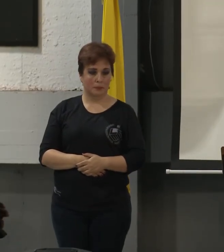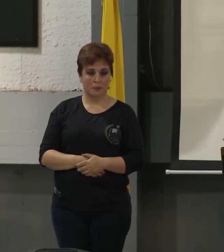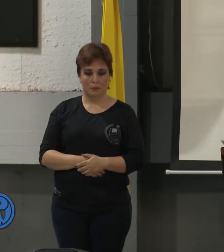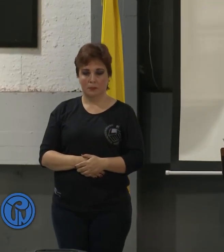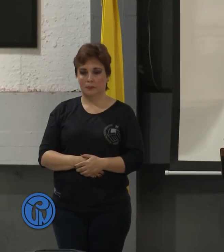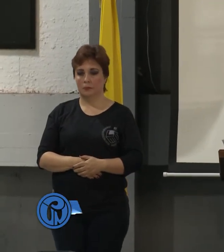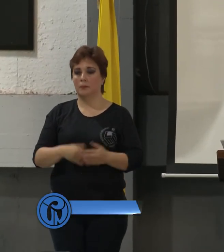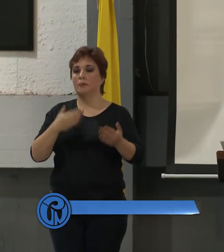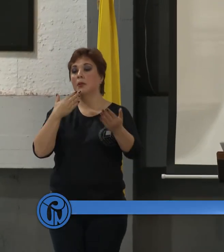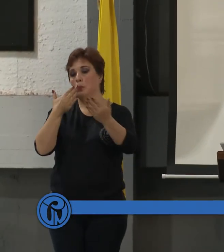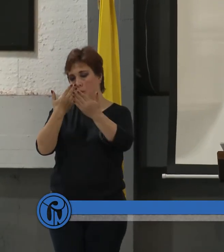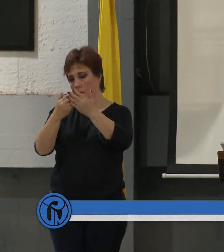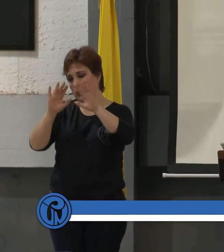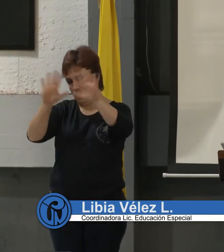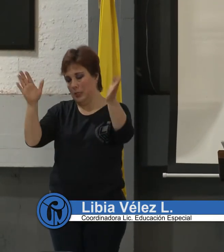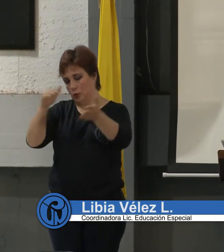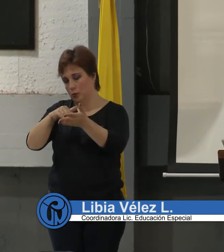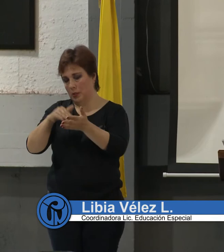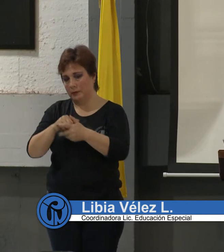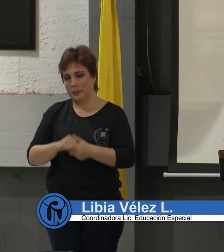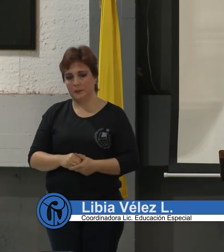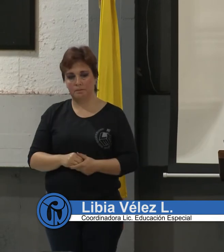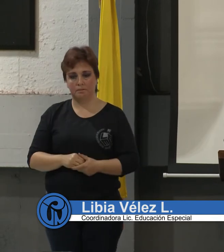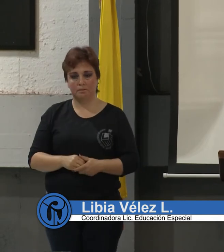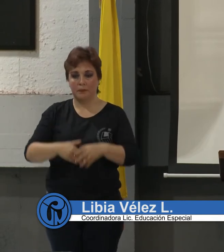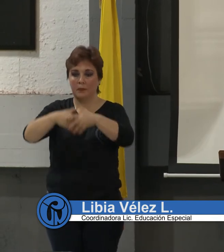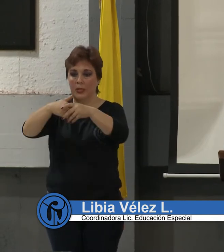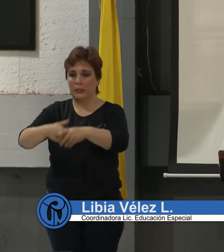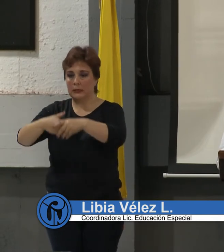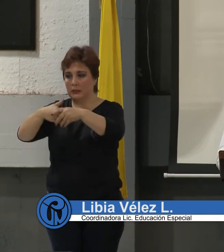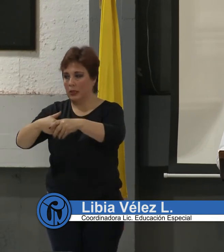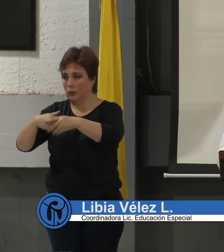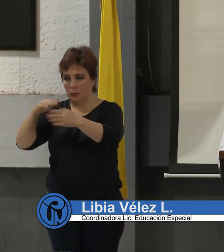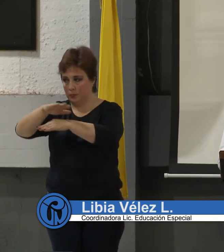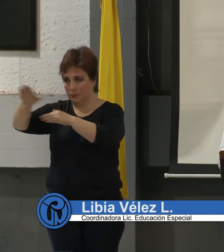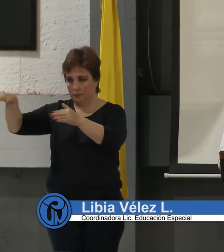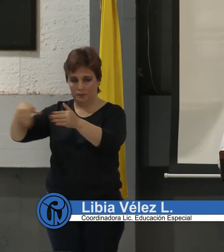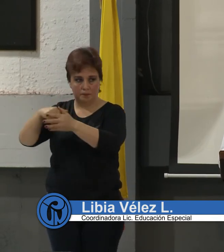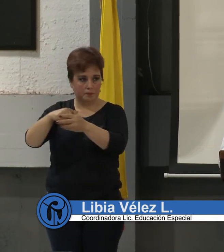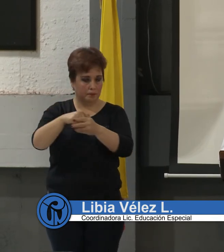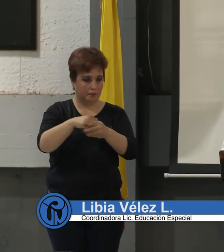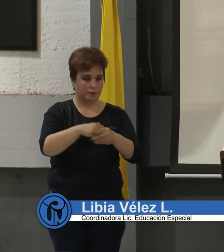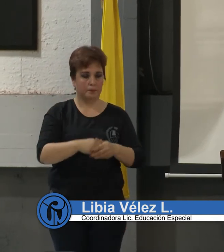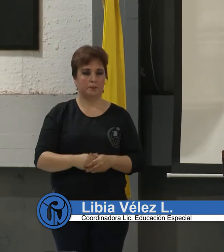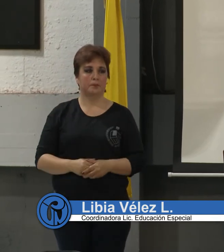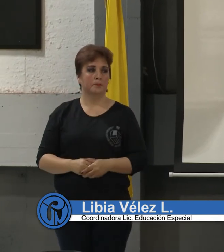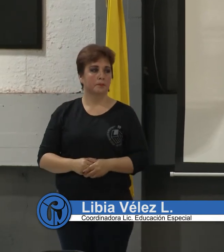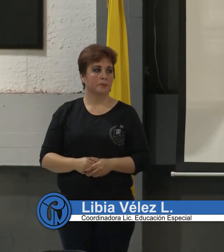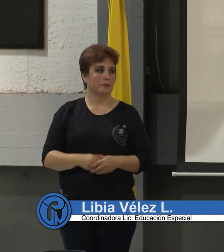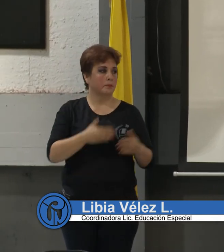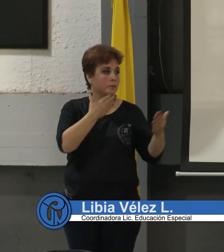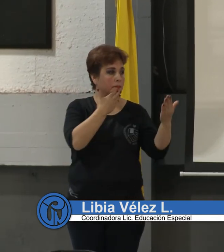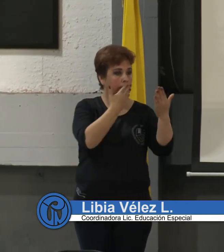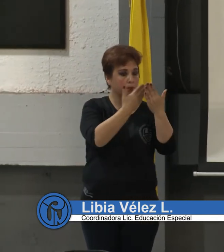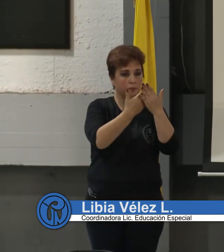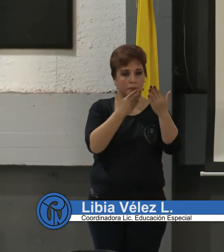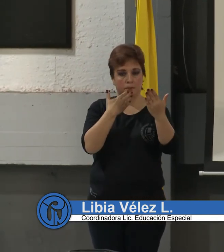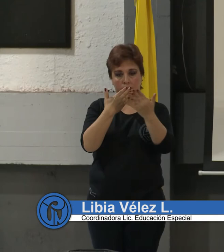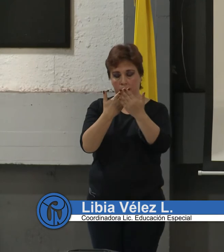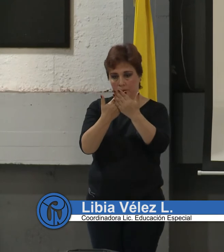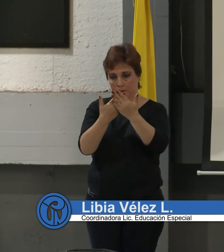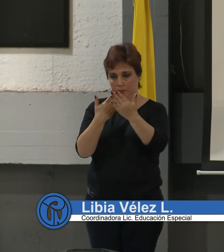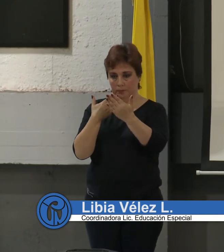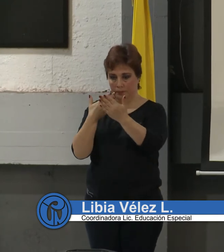buenos días nuevamente un cordial saludo para todos los presentes agradecemos la presencia en la mesa